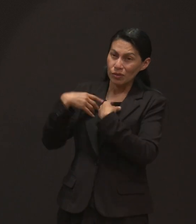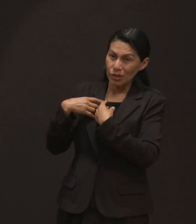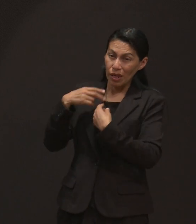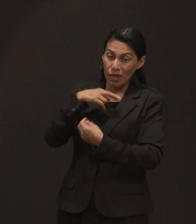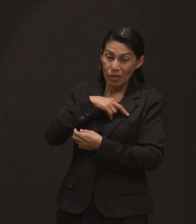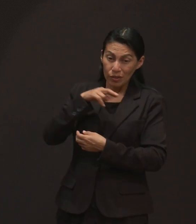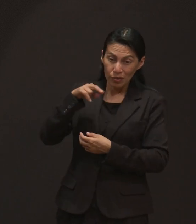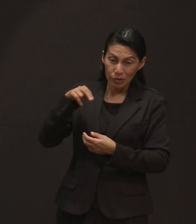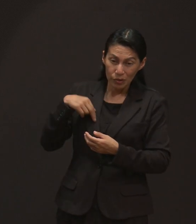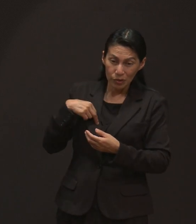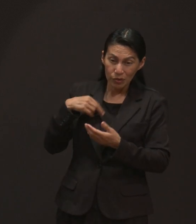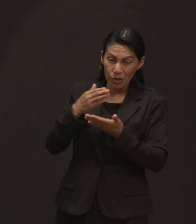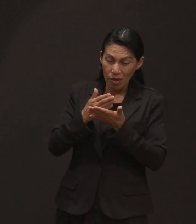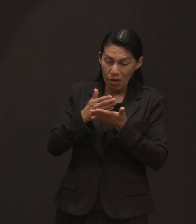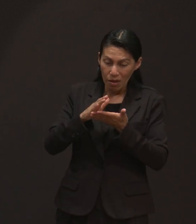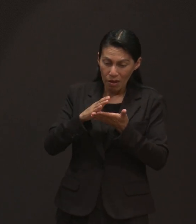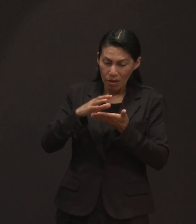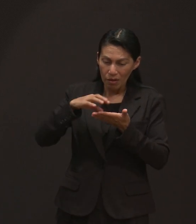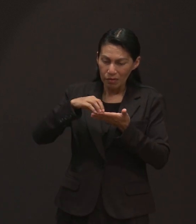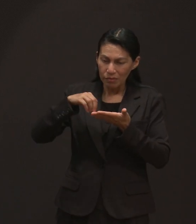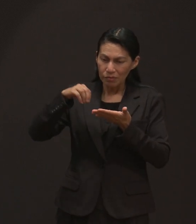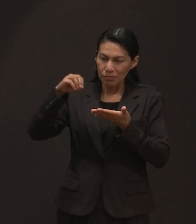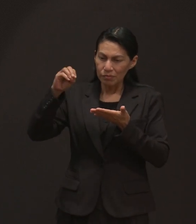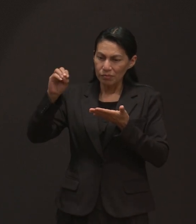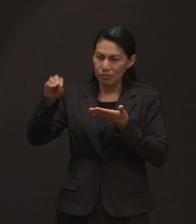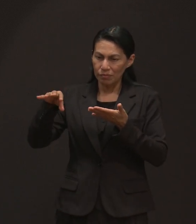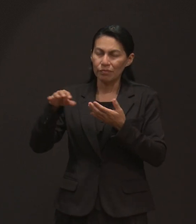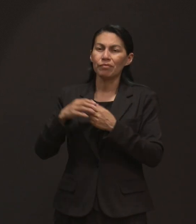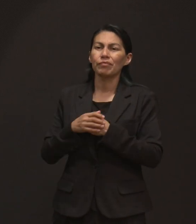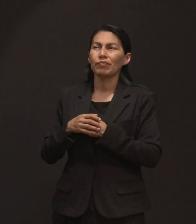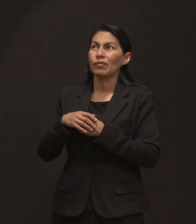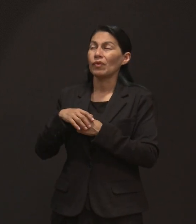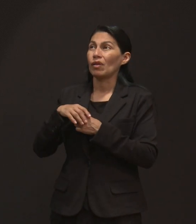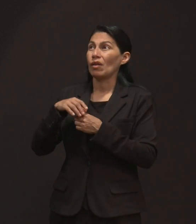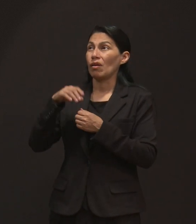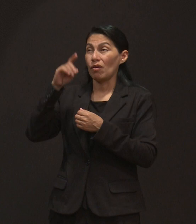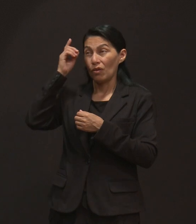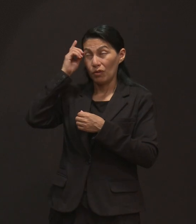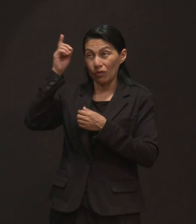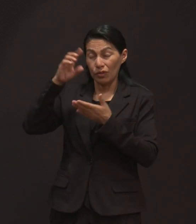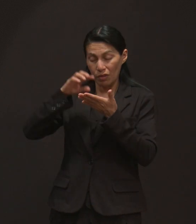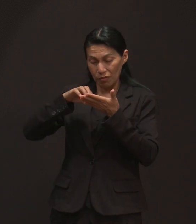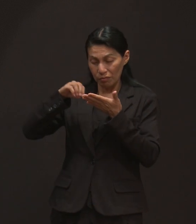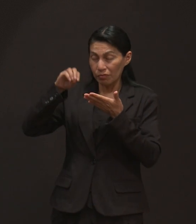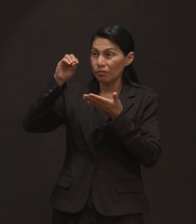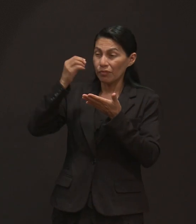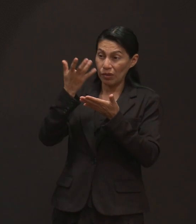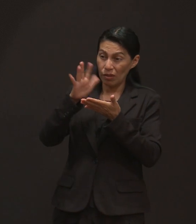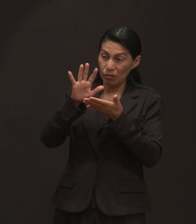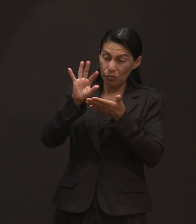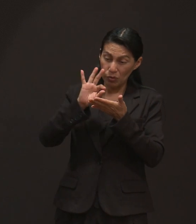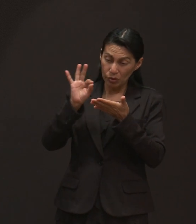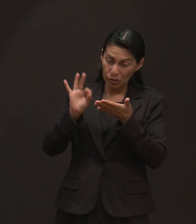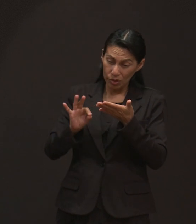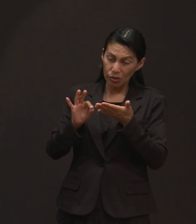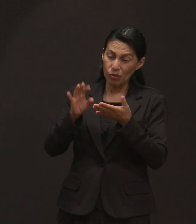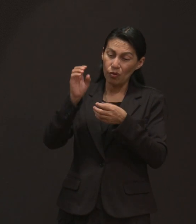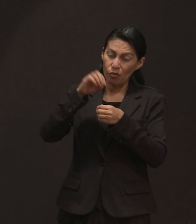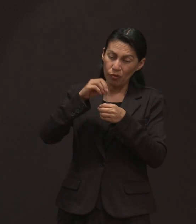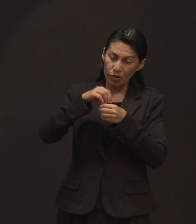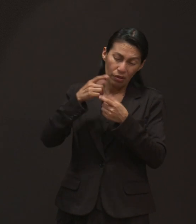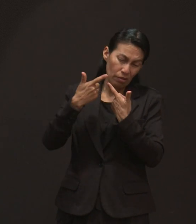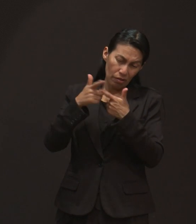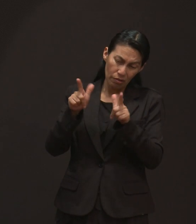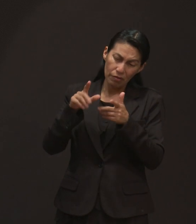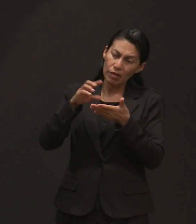proveyendo y nosotros devolvemos de lo que Él recibimos de su mano. Absolutamente. Y entonces